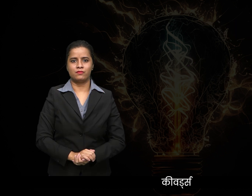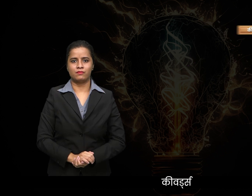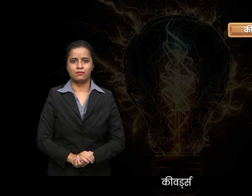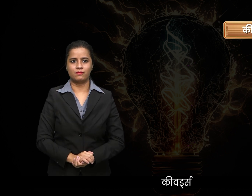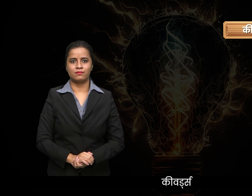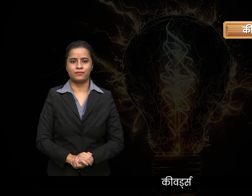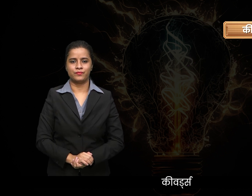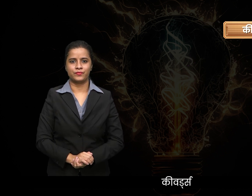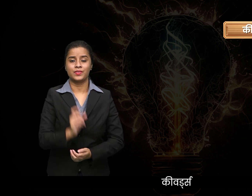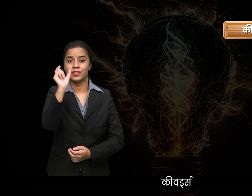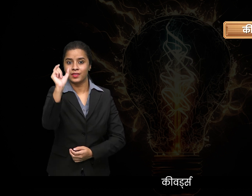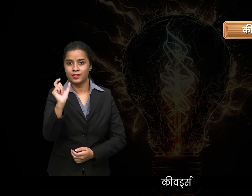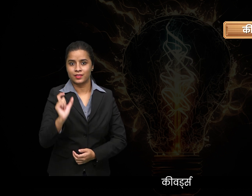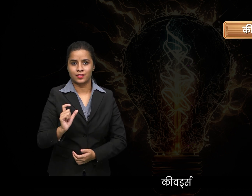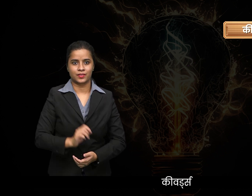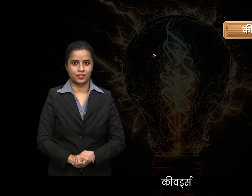कीवर्ड.